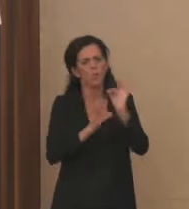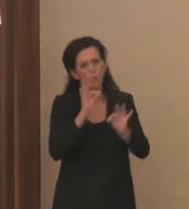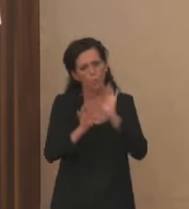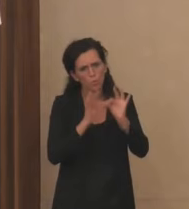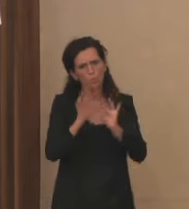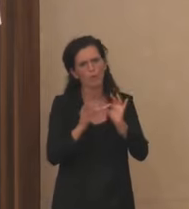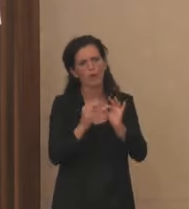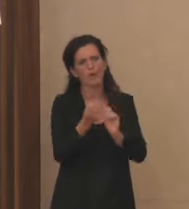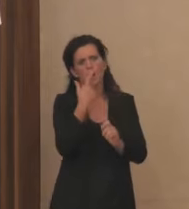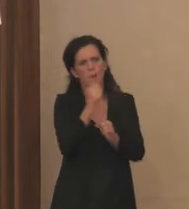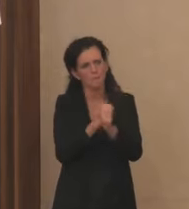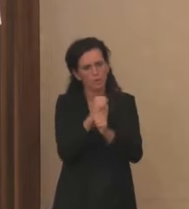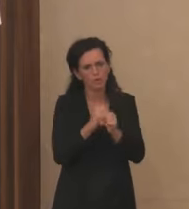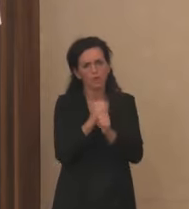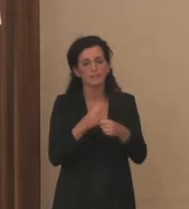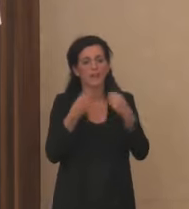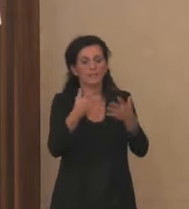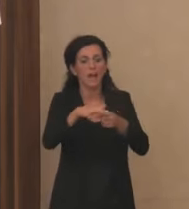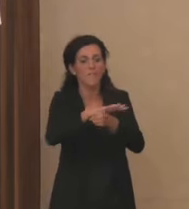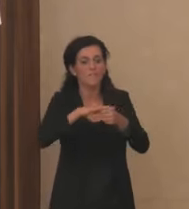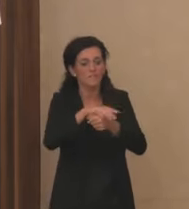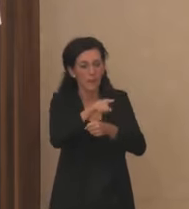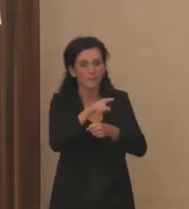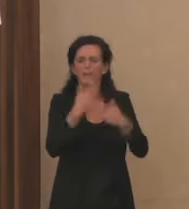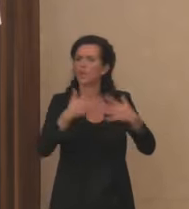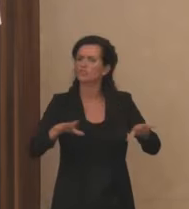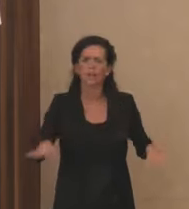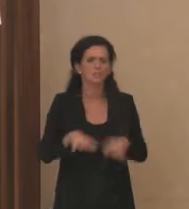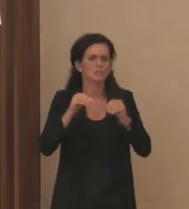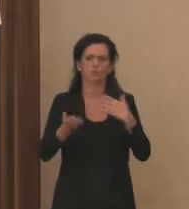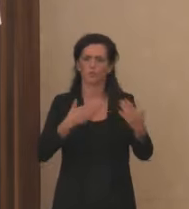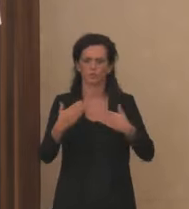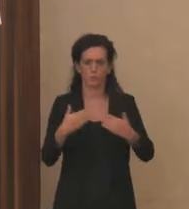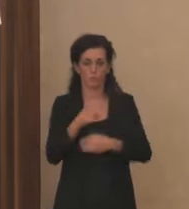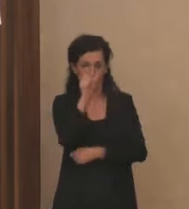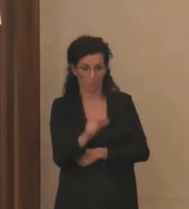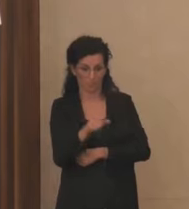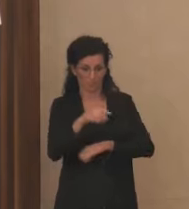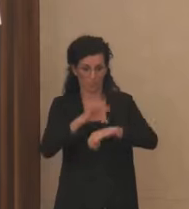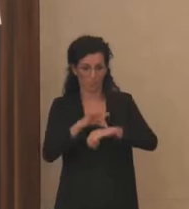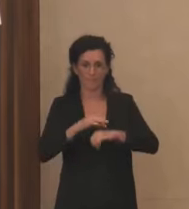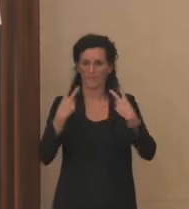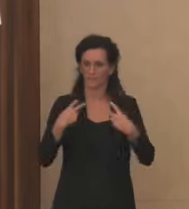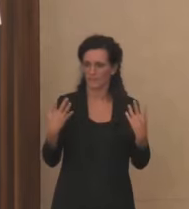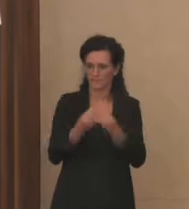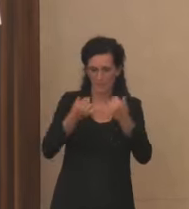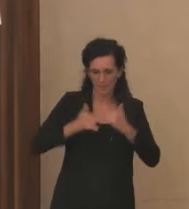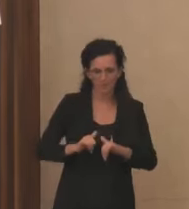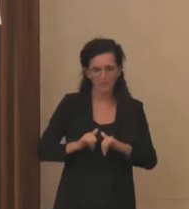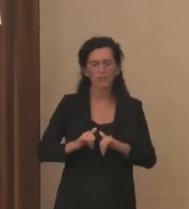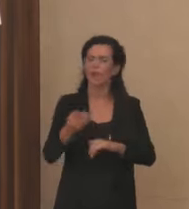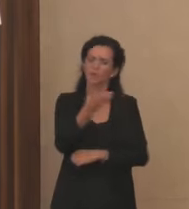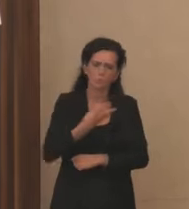profilattica ai familiari sin dall'inizio, cioè un paziente che abita con i figli e con la moglie,